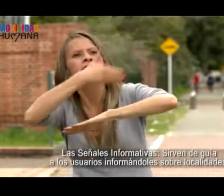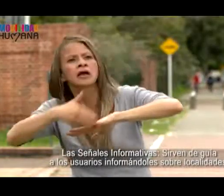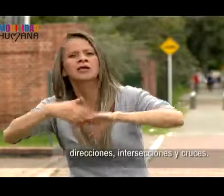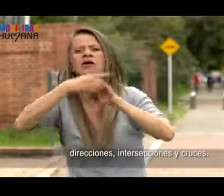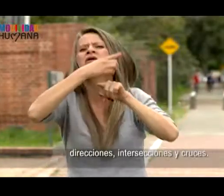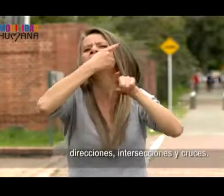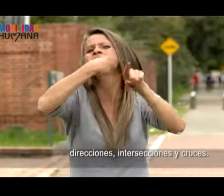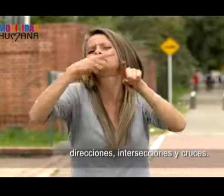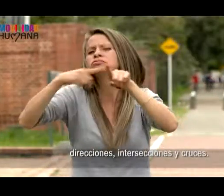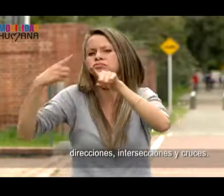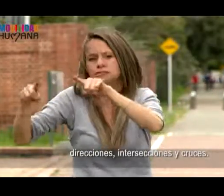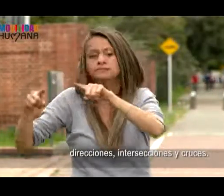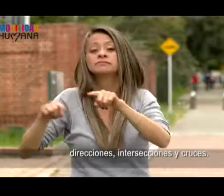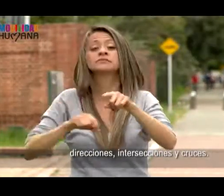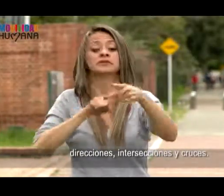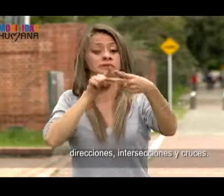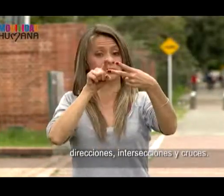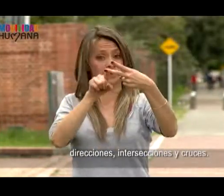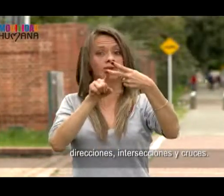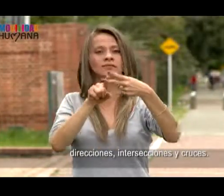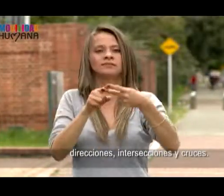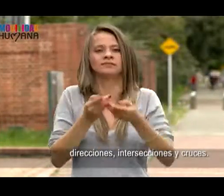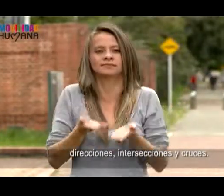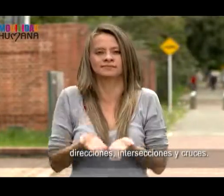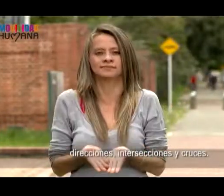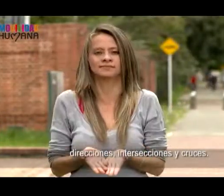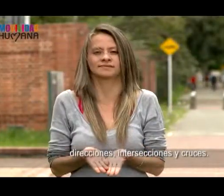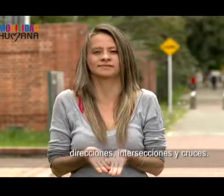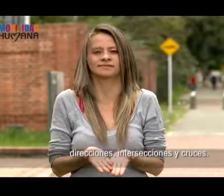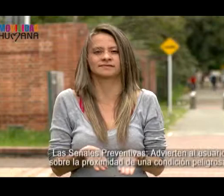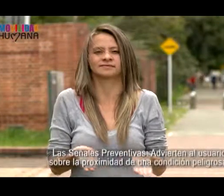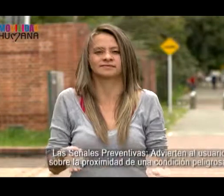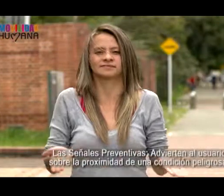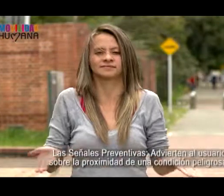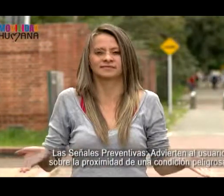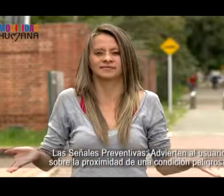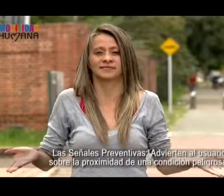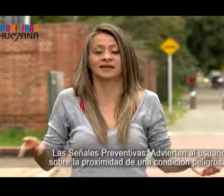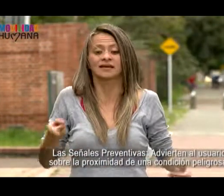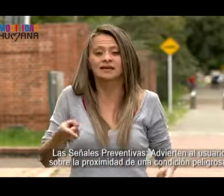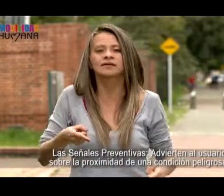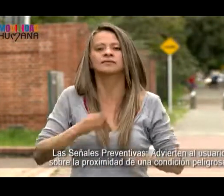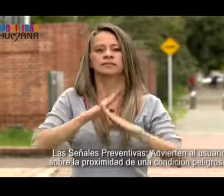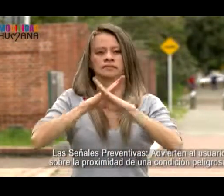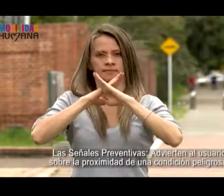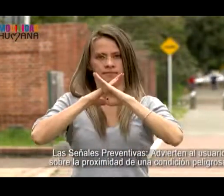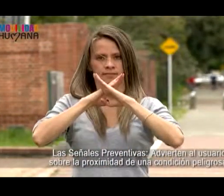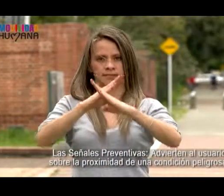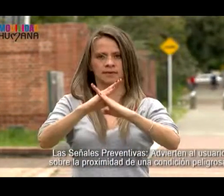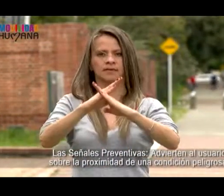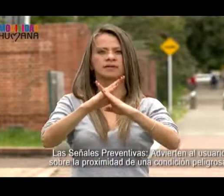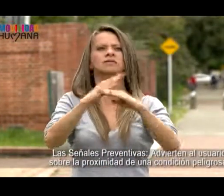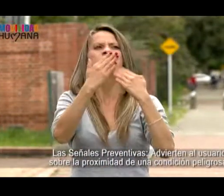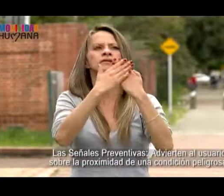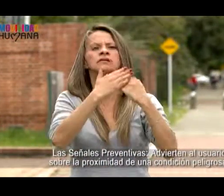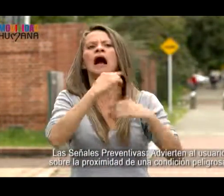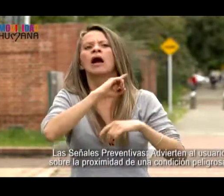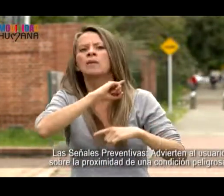localidades, direcciones, intersecciones y cruces. Señales preventivas. Advierten al usuario sobre